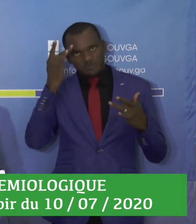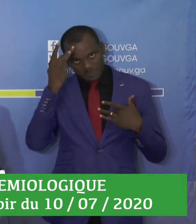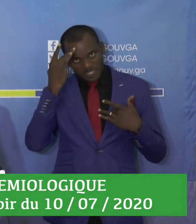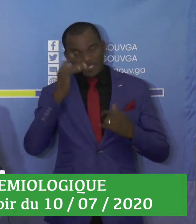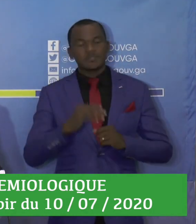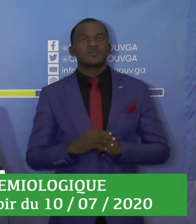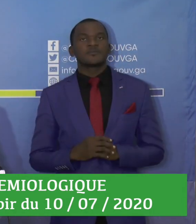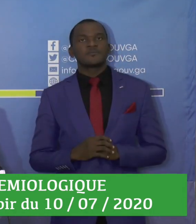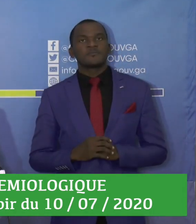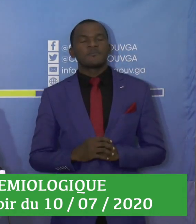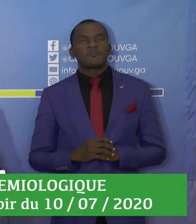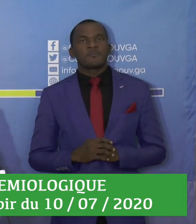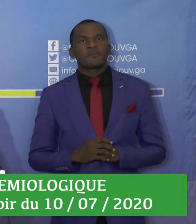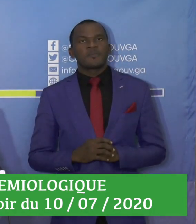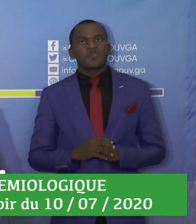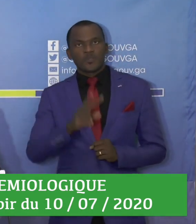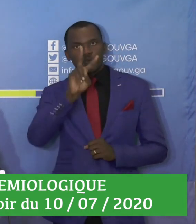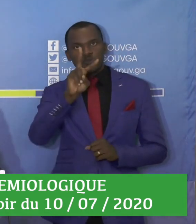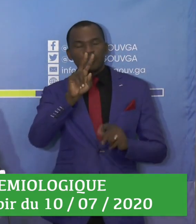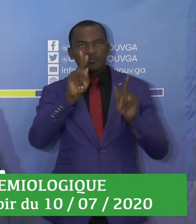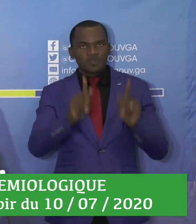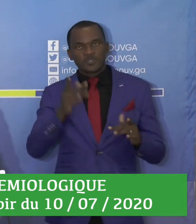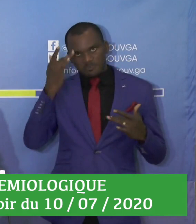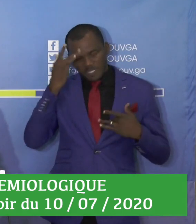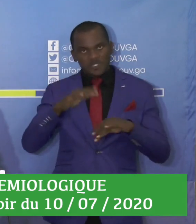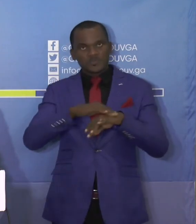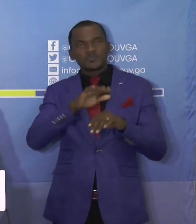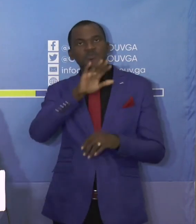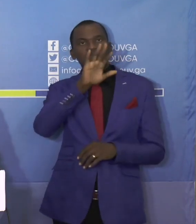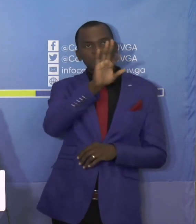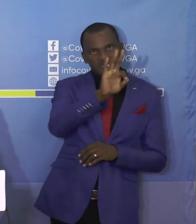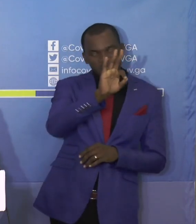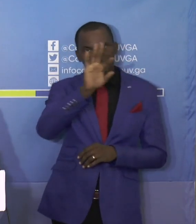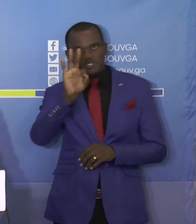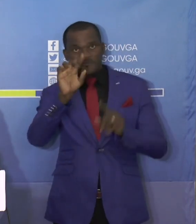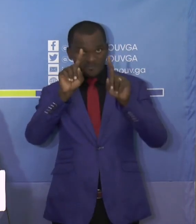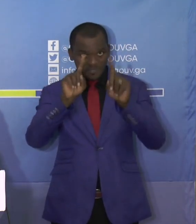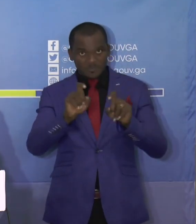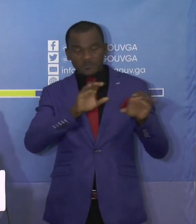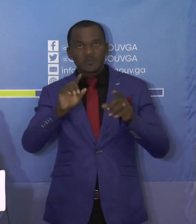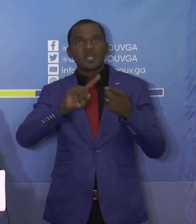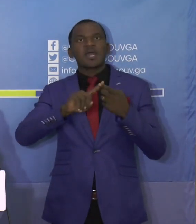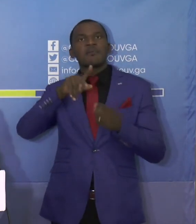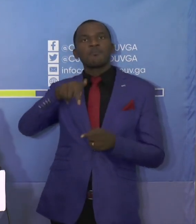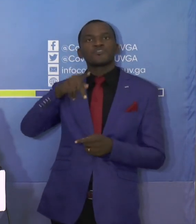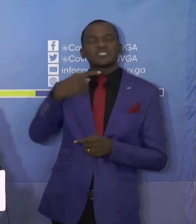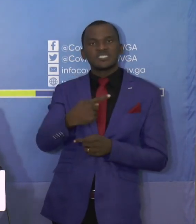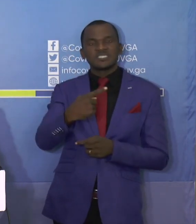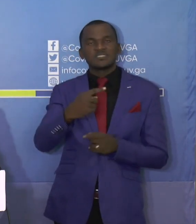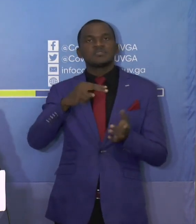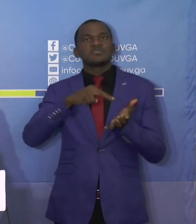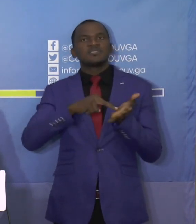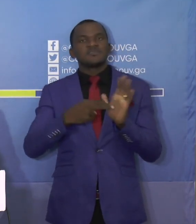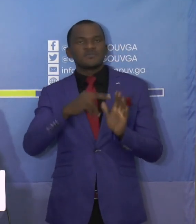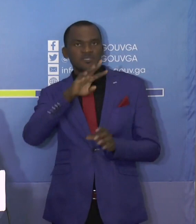de Logoué-Lolo. 2 nouveaux cas positifs sur 99 prélèvements effectués à Port-Gentil,